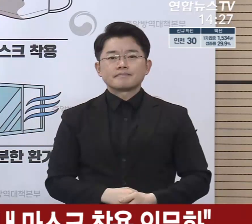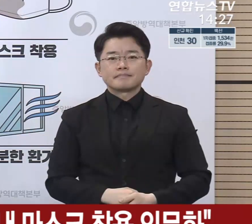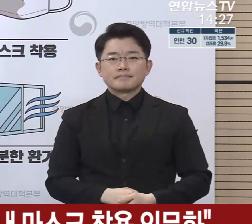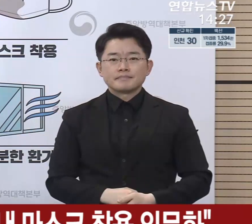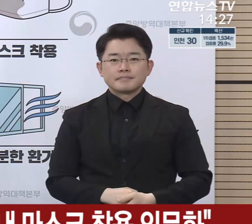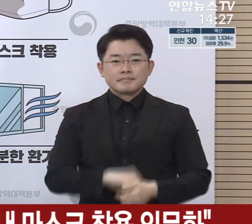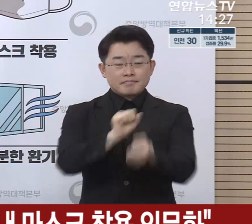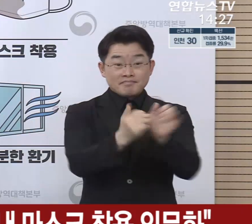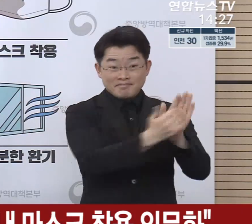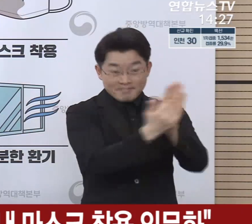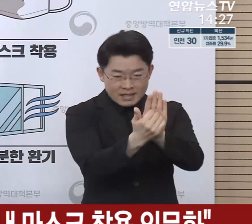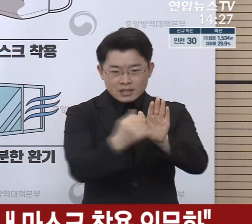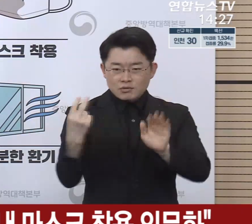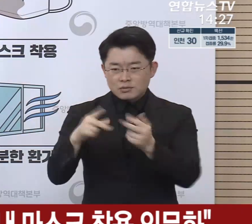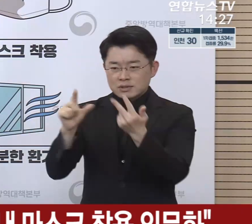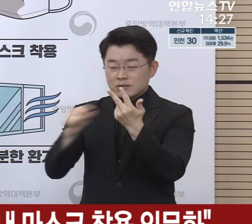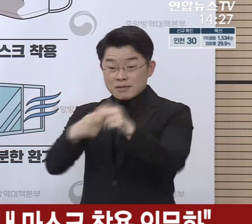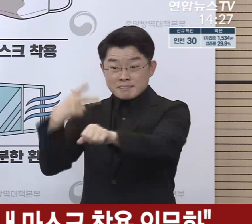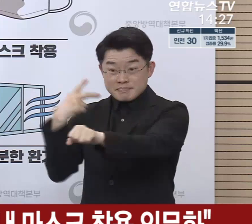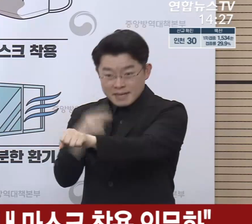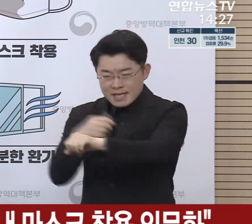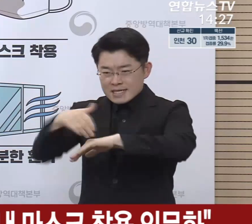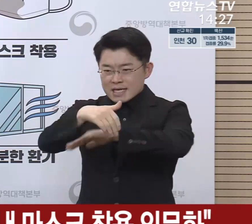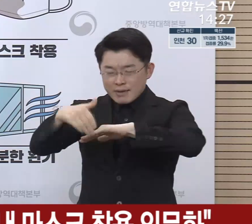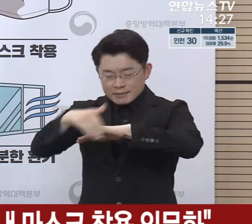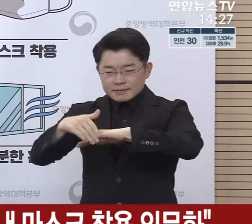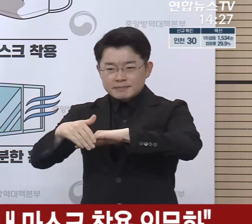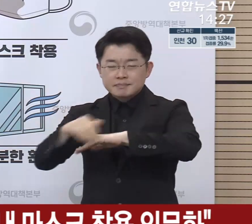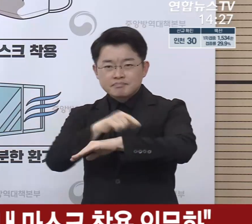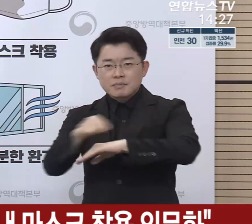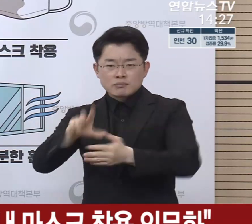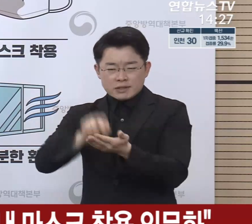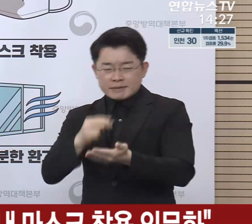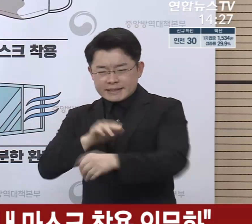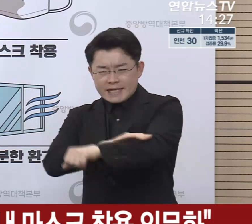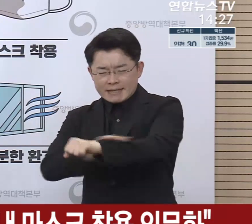대응과 7월 예방접종을 차질 없이 추진하는 데 최선을 다하겠습니다.